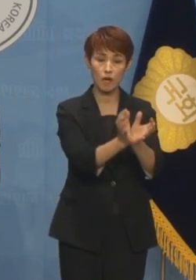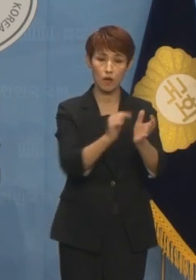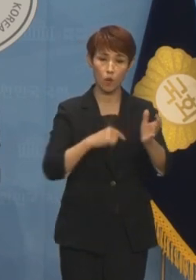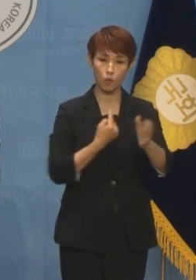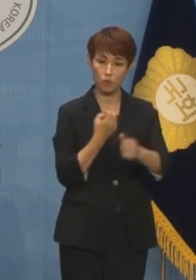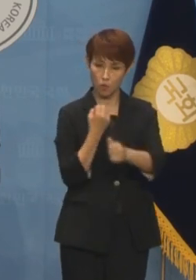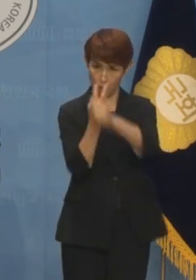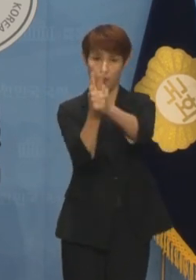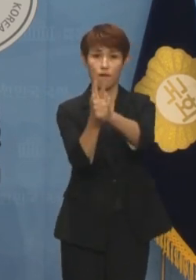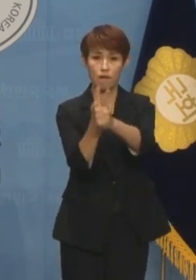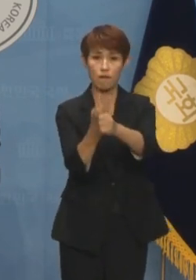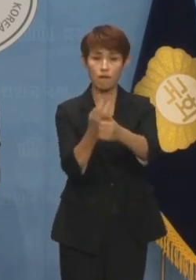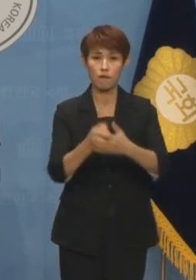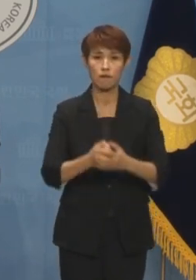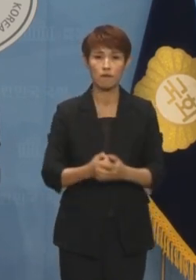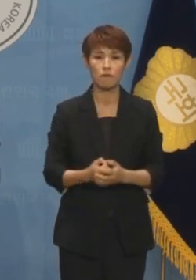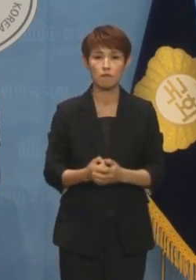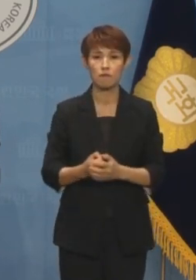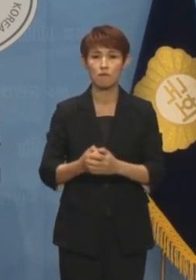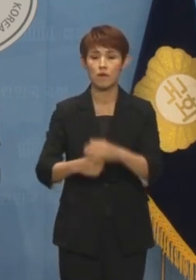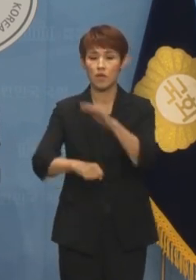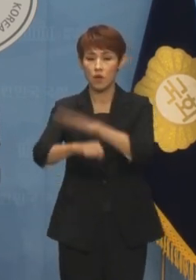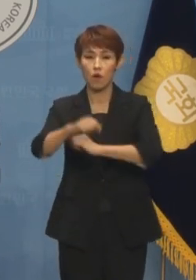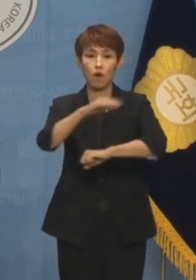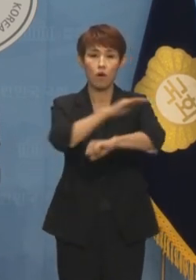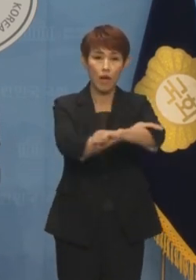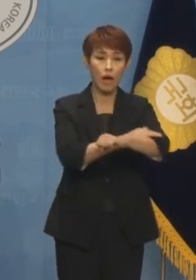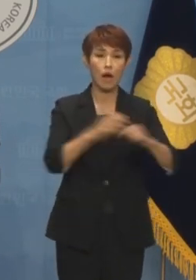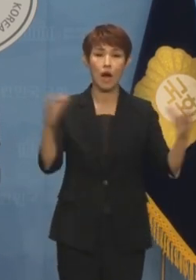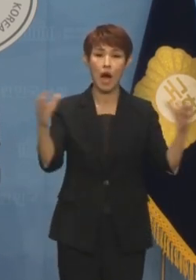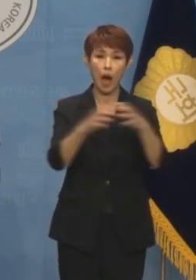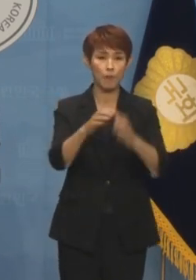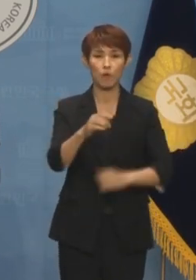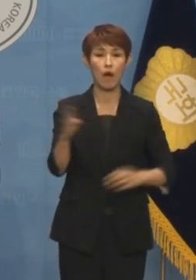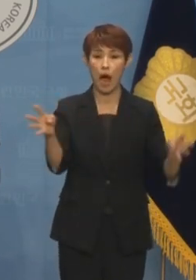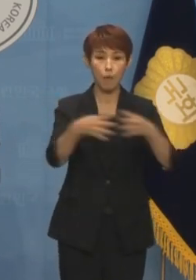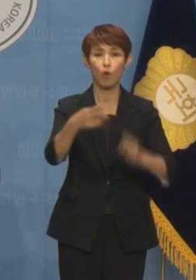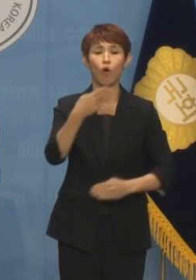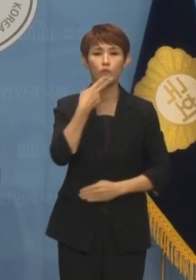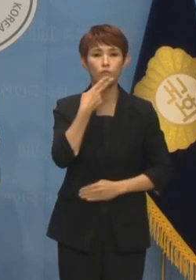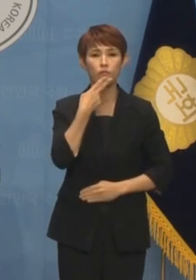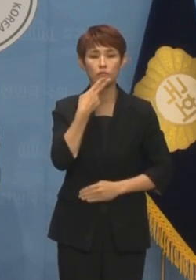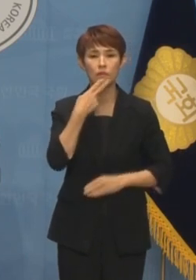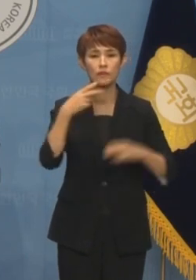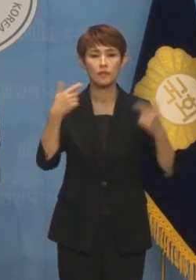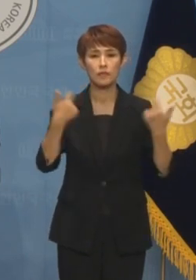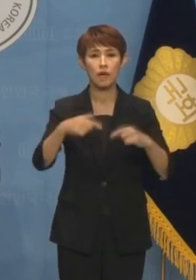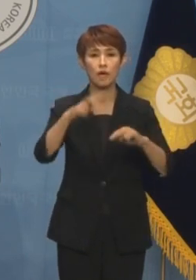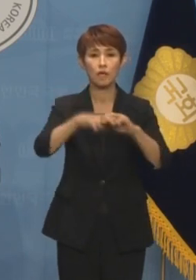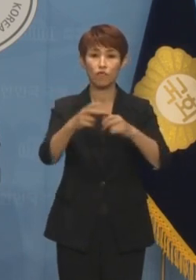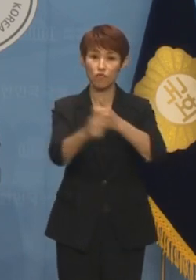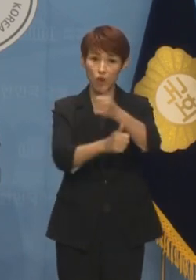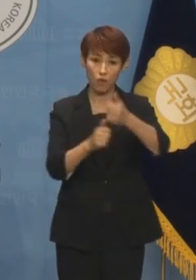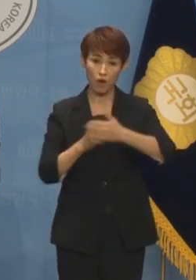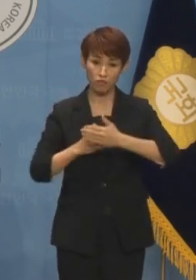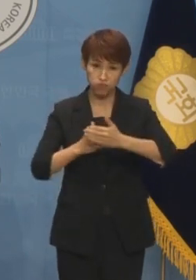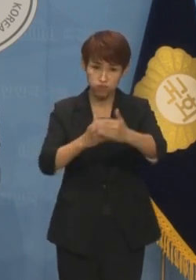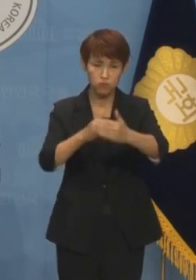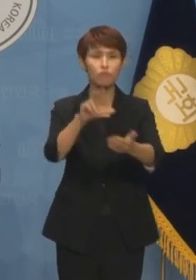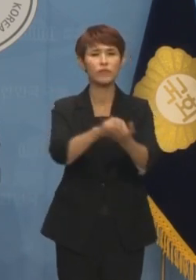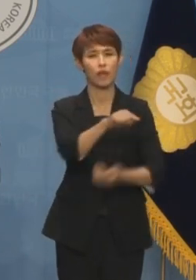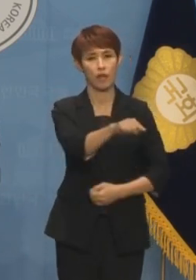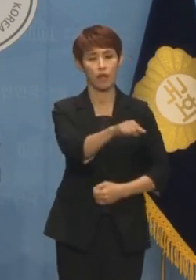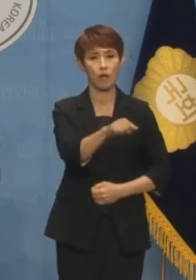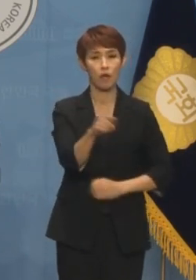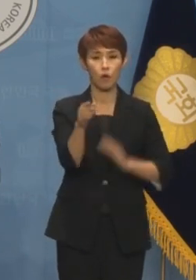고발건입니다. 여야 합의 없는 일방적 상임위 강행도 문제지만 공수처의 고발